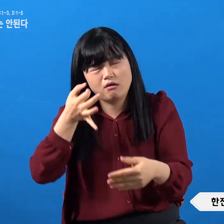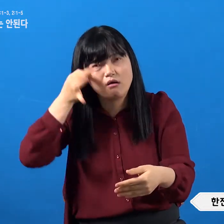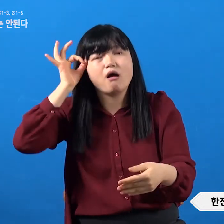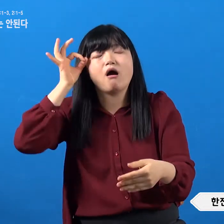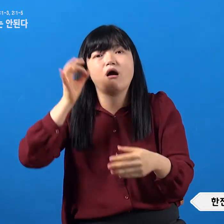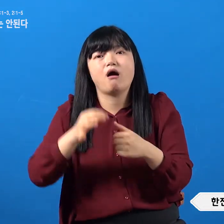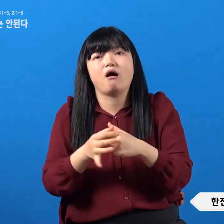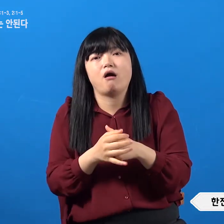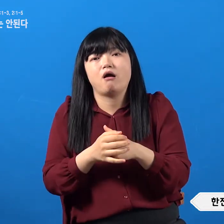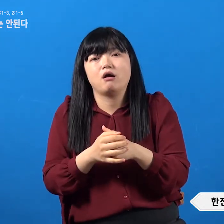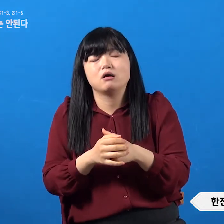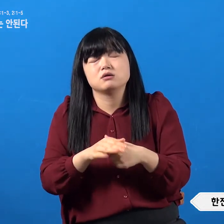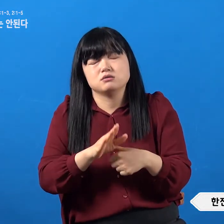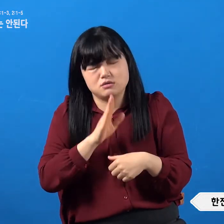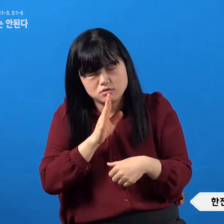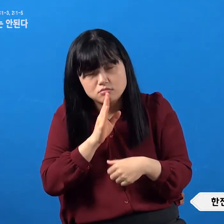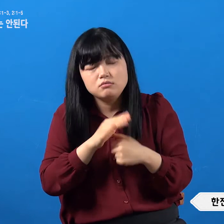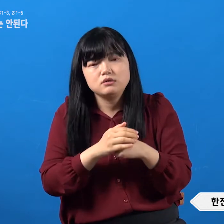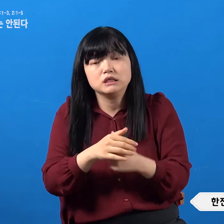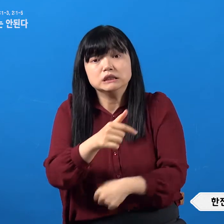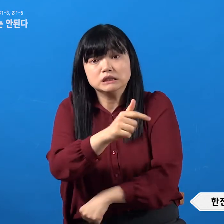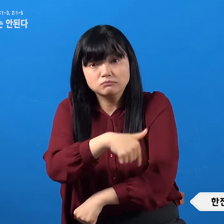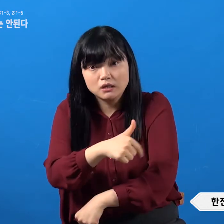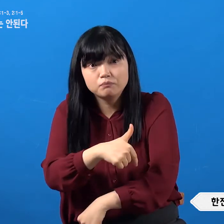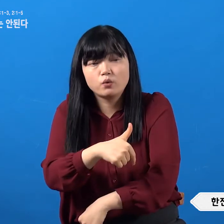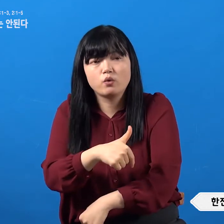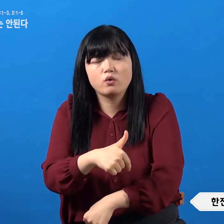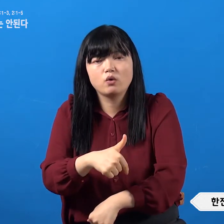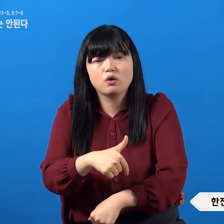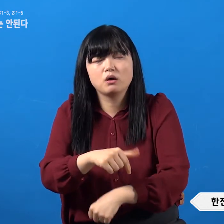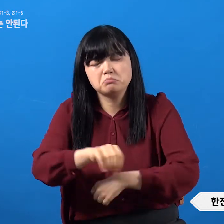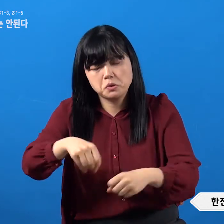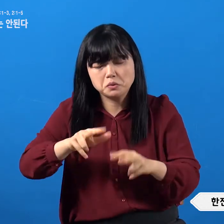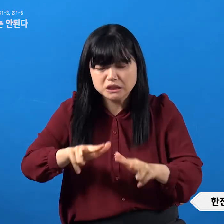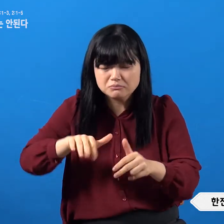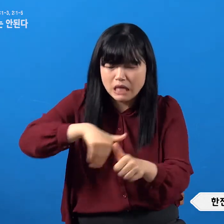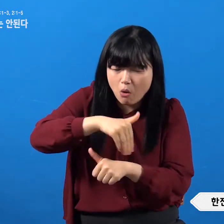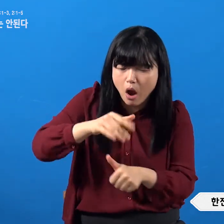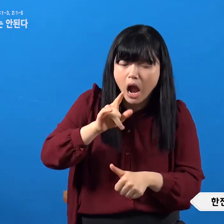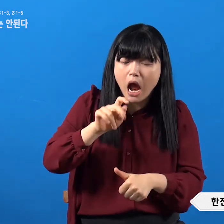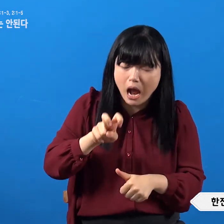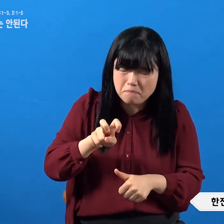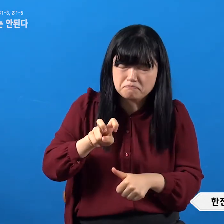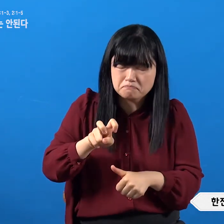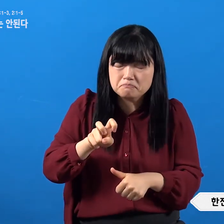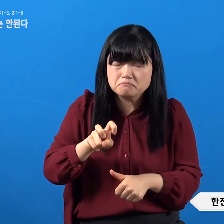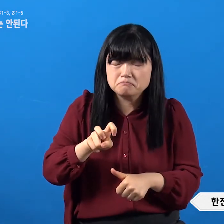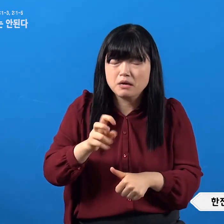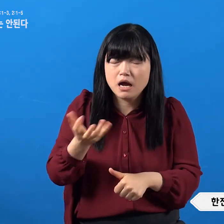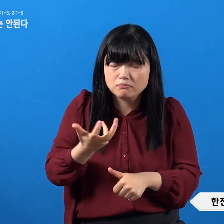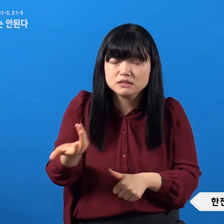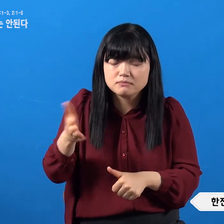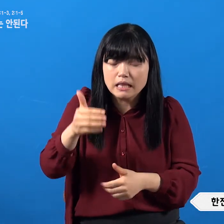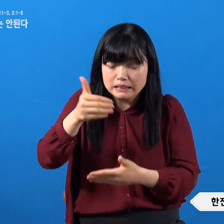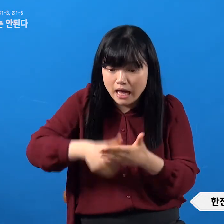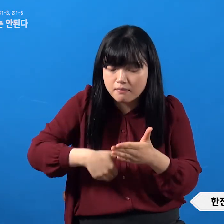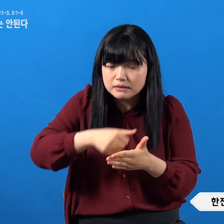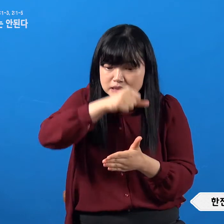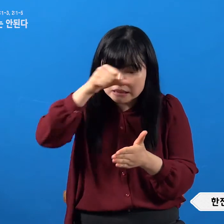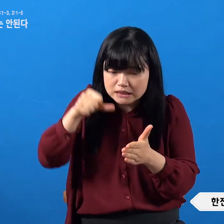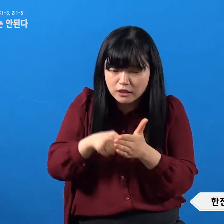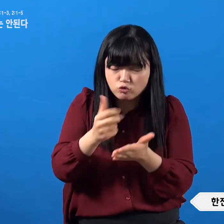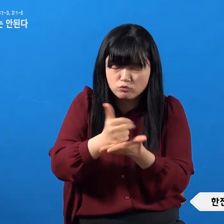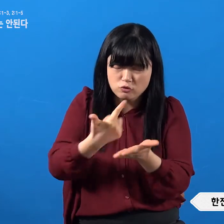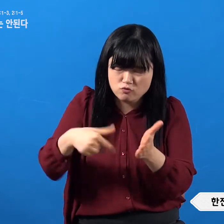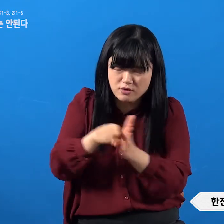떠올랐어요. 그래, 집사님도 비록 암 선고 받았지만은 내 남은 생애를 주님을